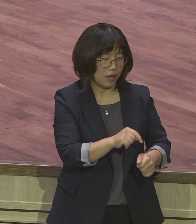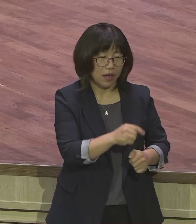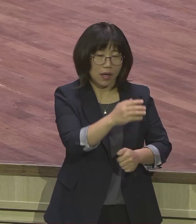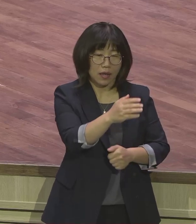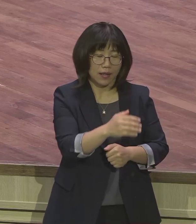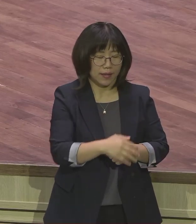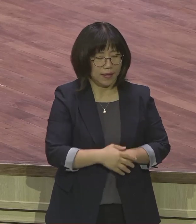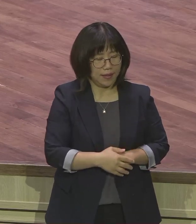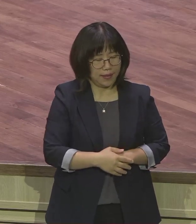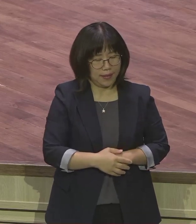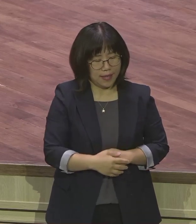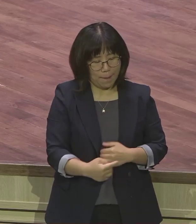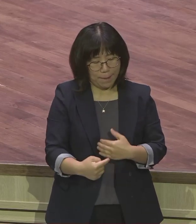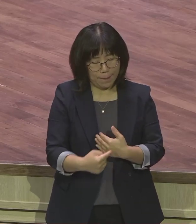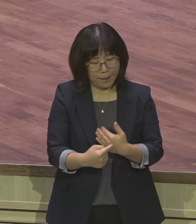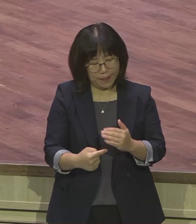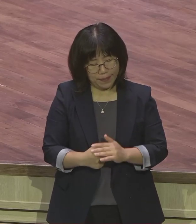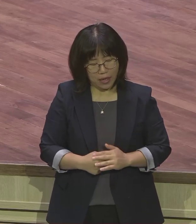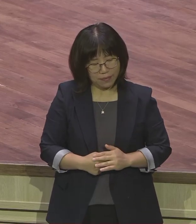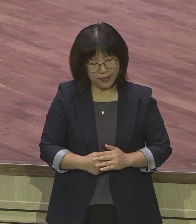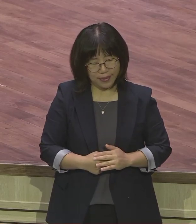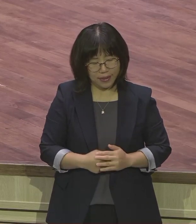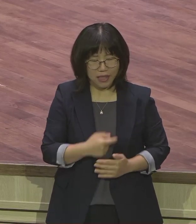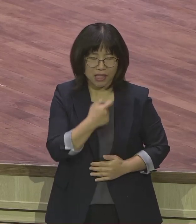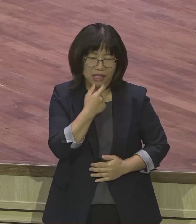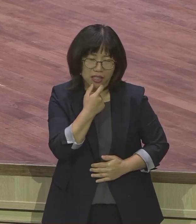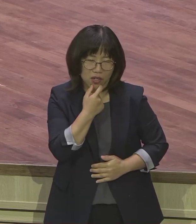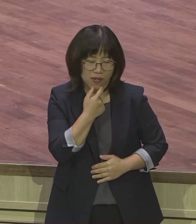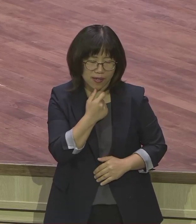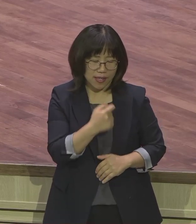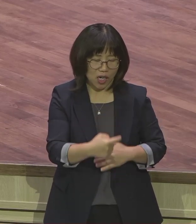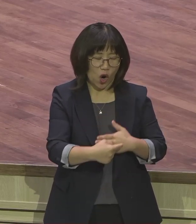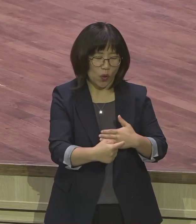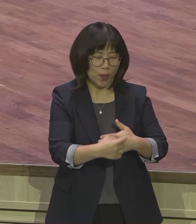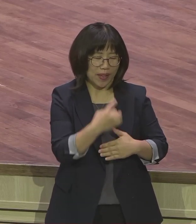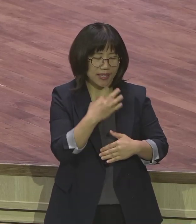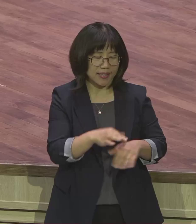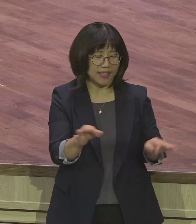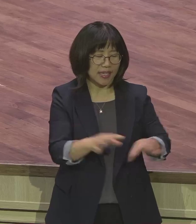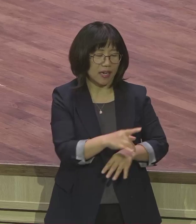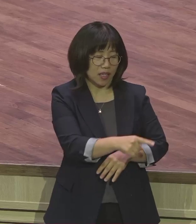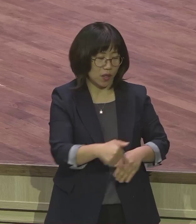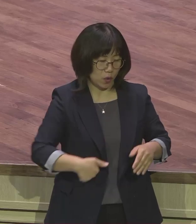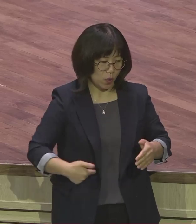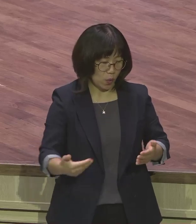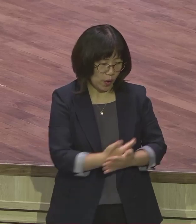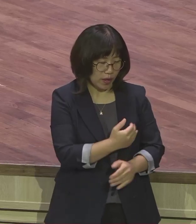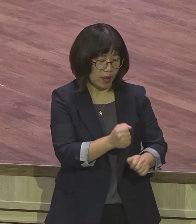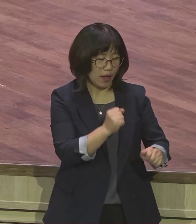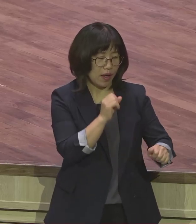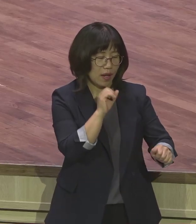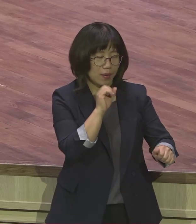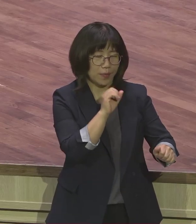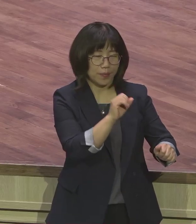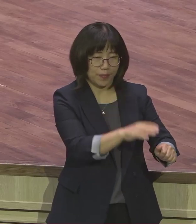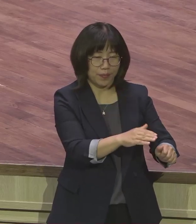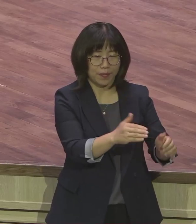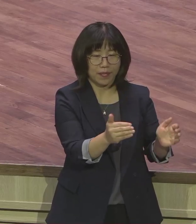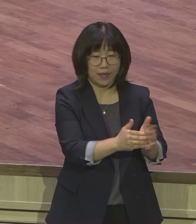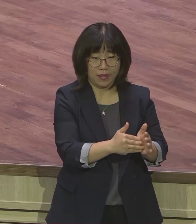돌이키라. 마음은 전혀 없지만 알 수 없이 회개하고 돌이키라고 그렇게 선포했는데